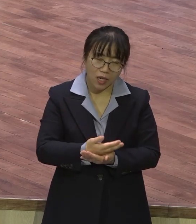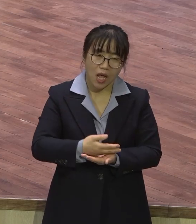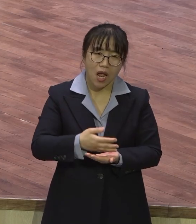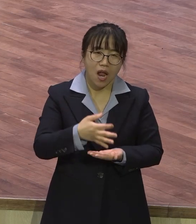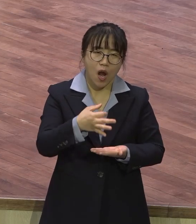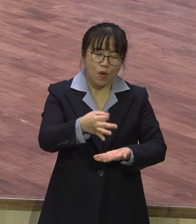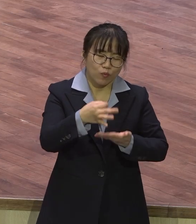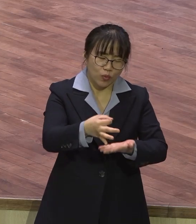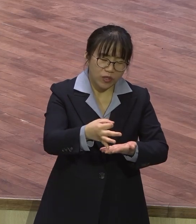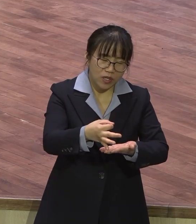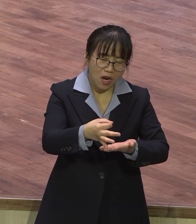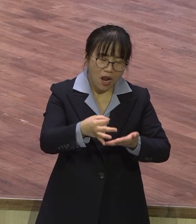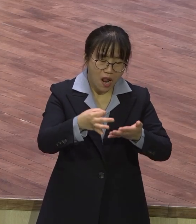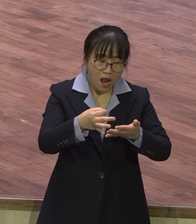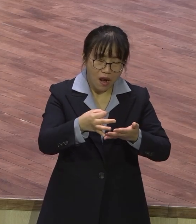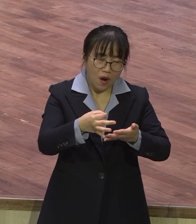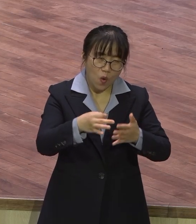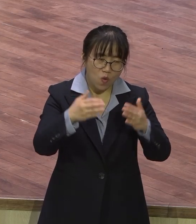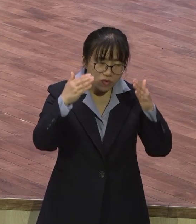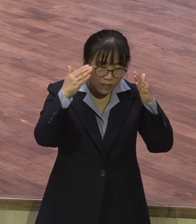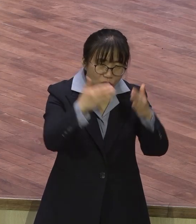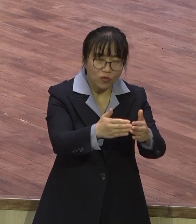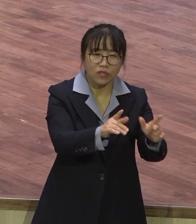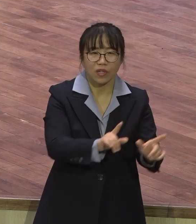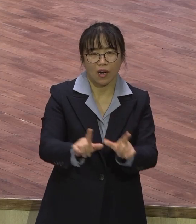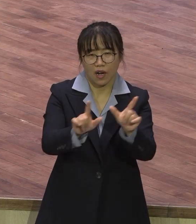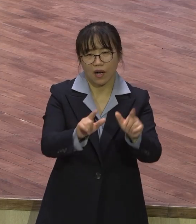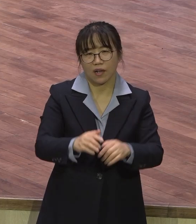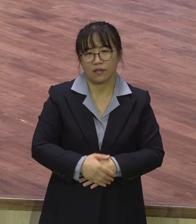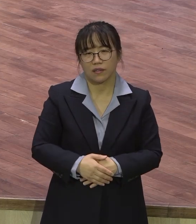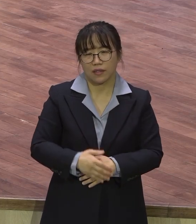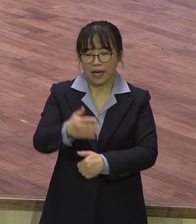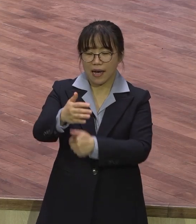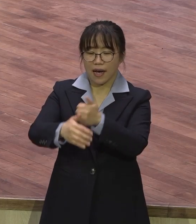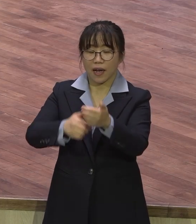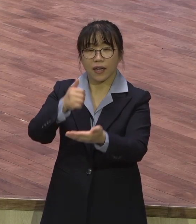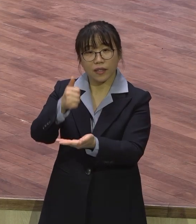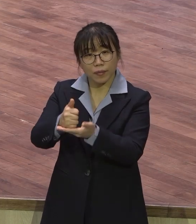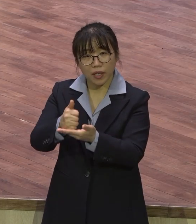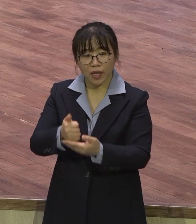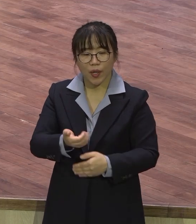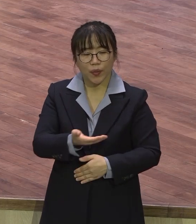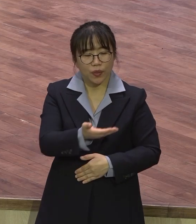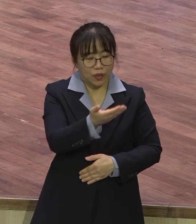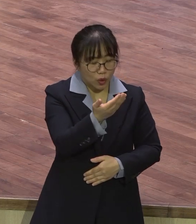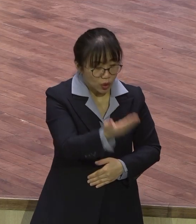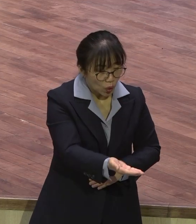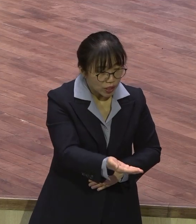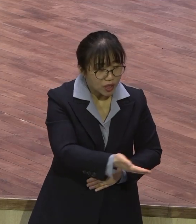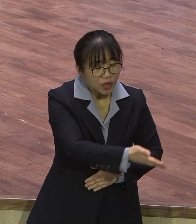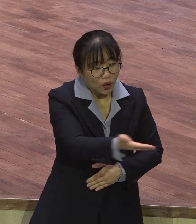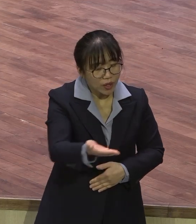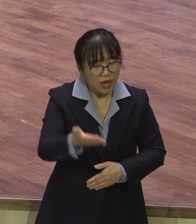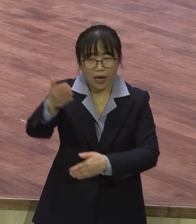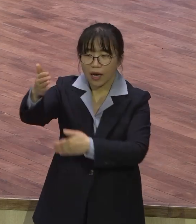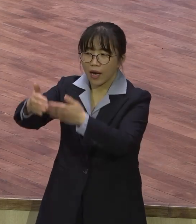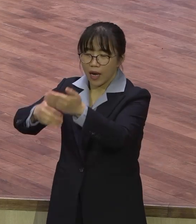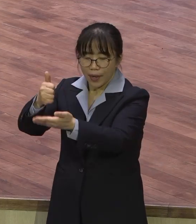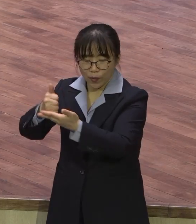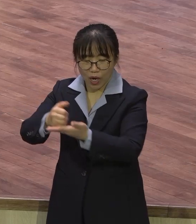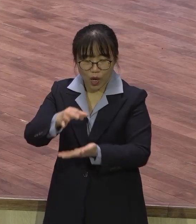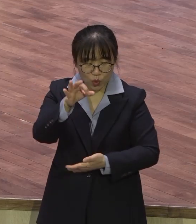마태복음 6장 24절에 너희가 하나님과 물질을 겸하여 생길 수 없는